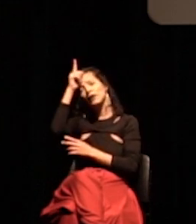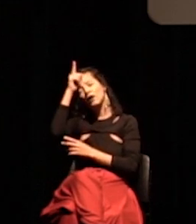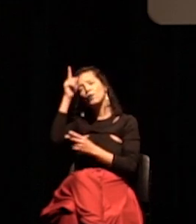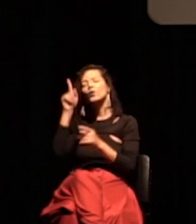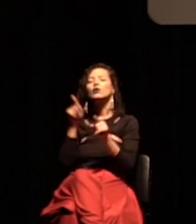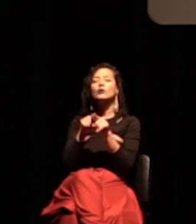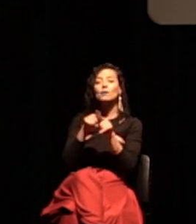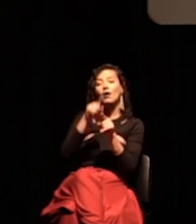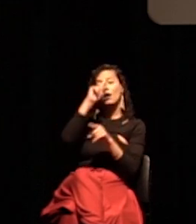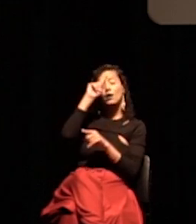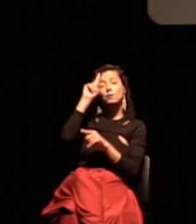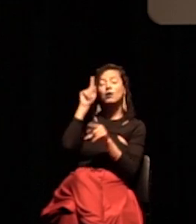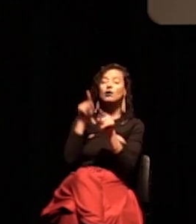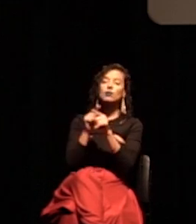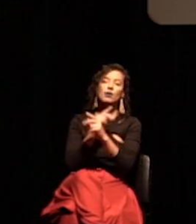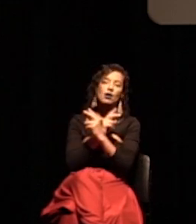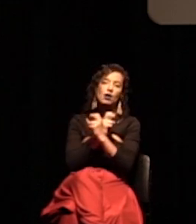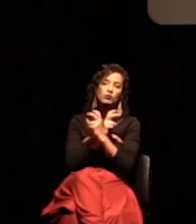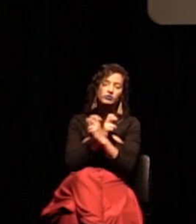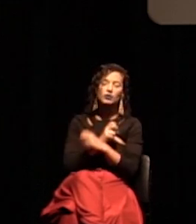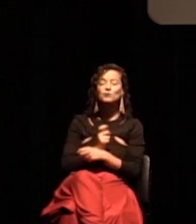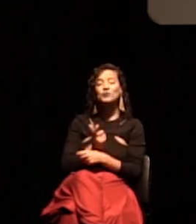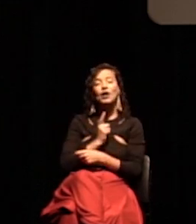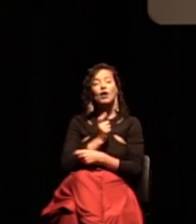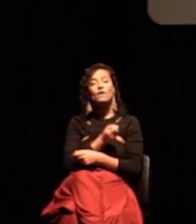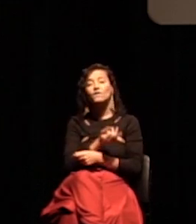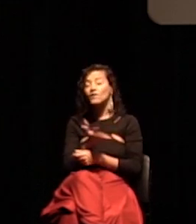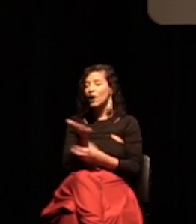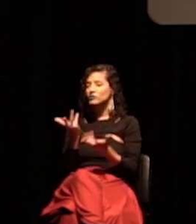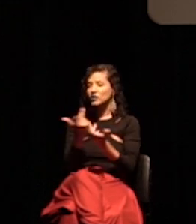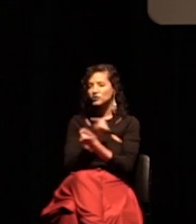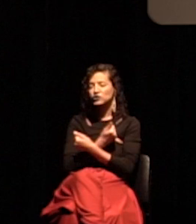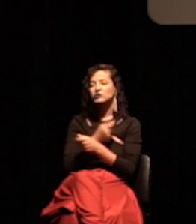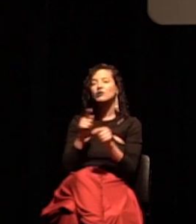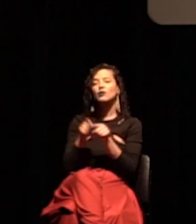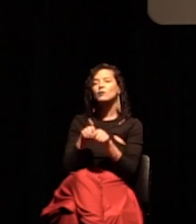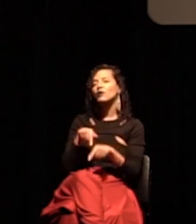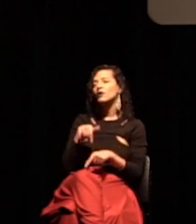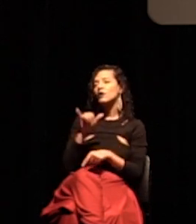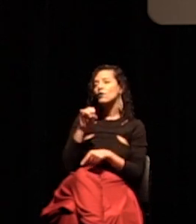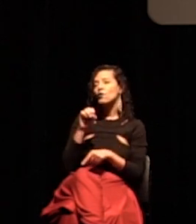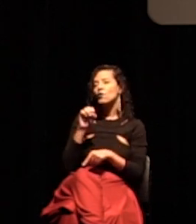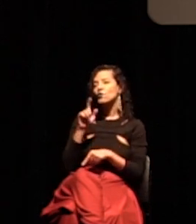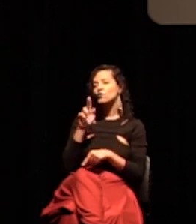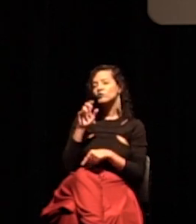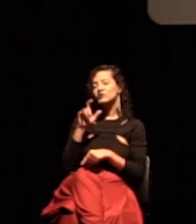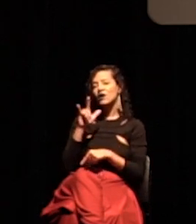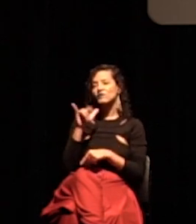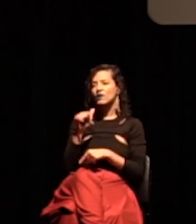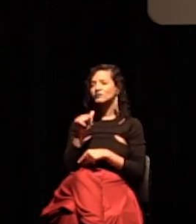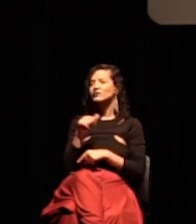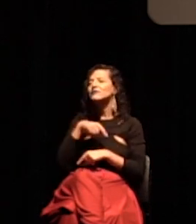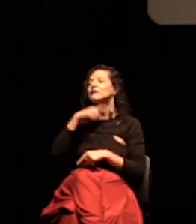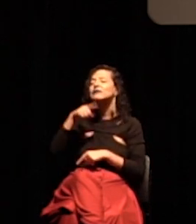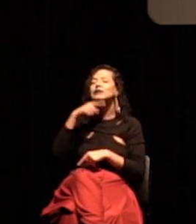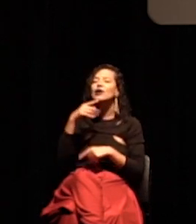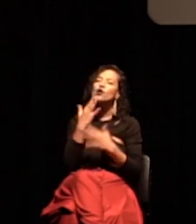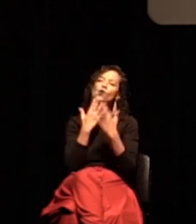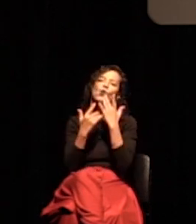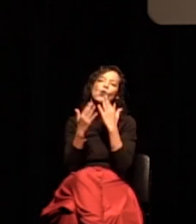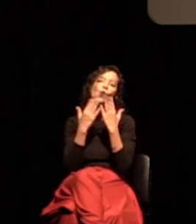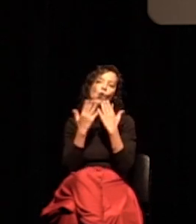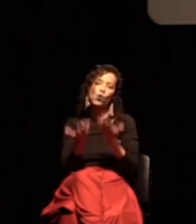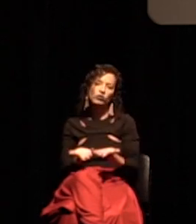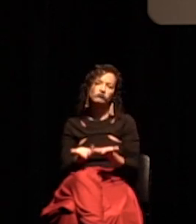na Áustria, que tinham ótimos artistas, na Iugoslávia, ninguém trabalhava com cor. Eu não prestava atenção nisso, até